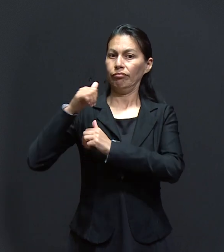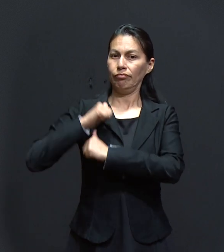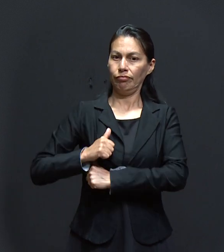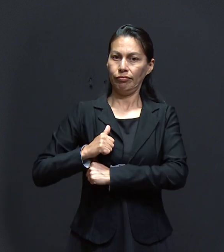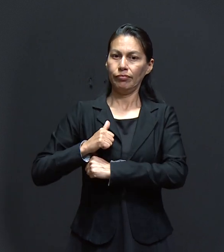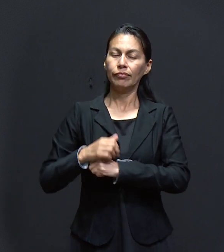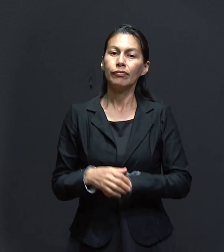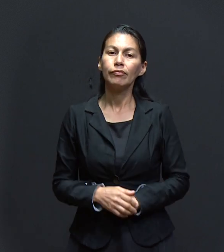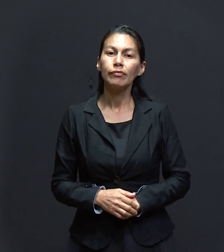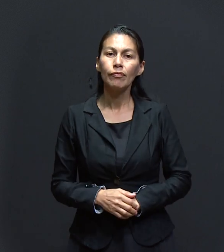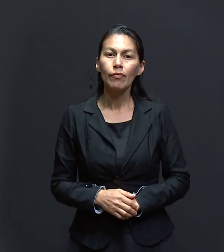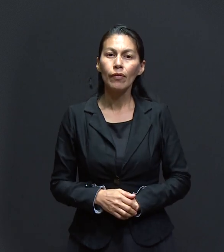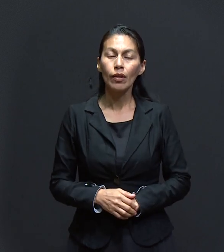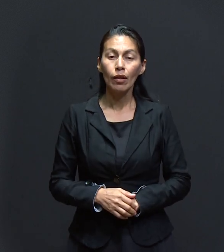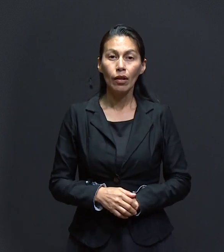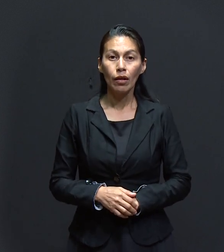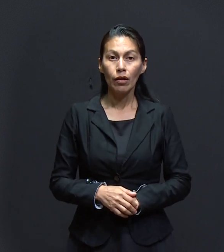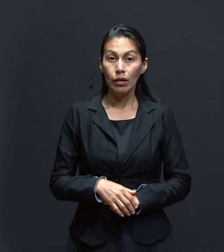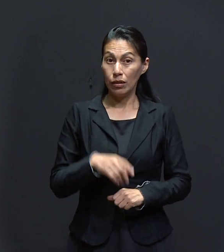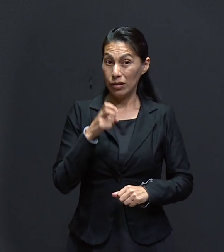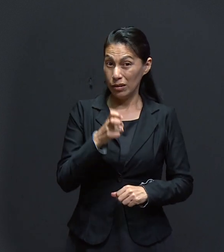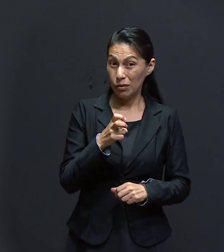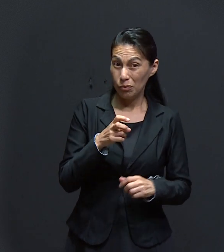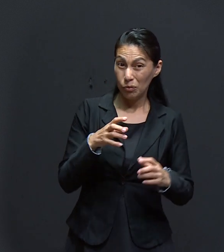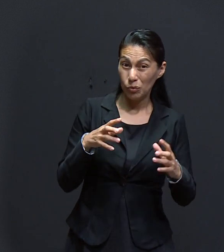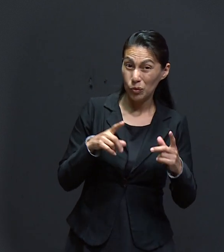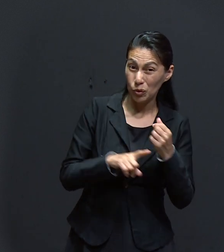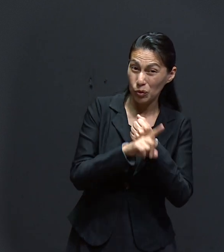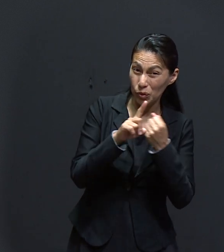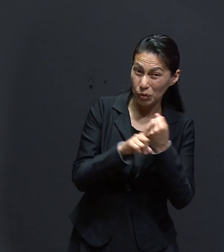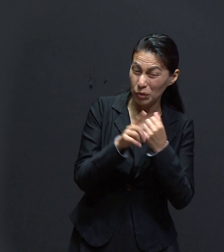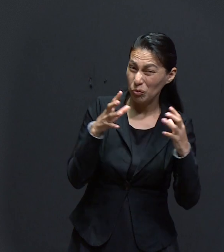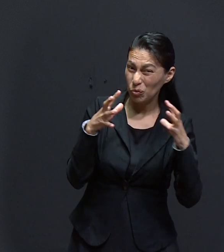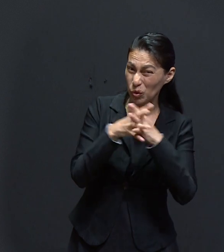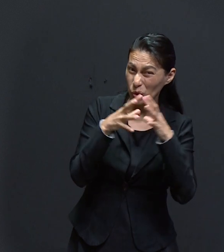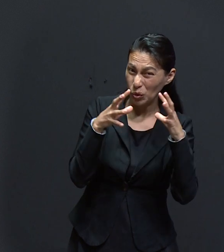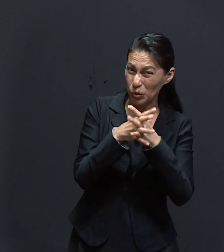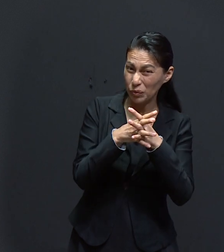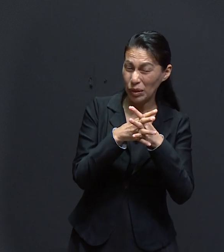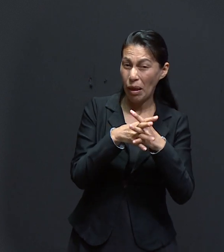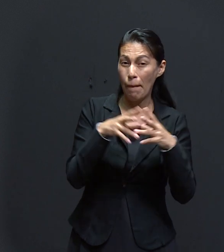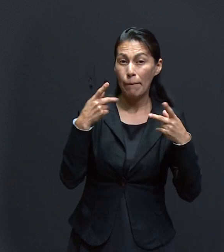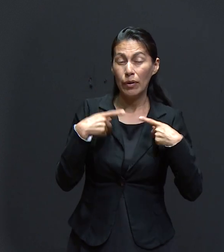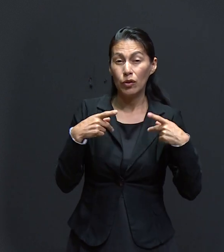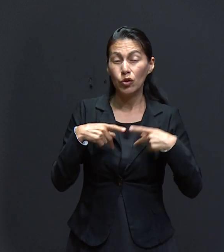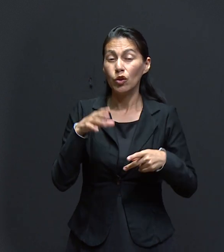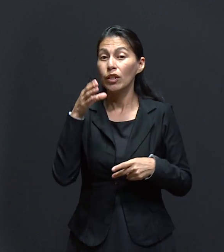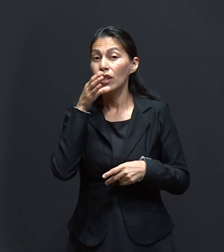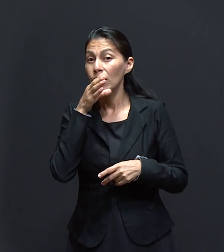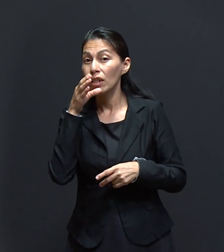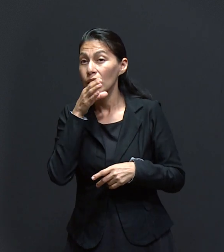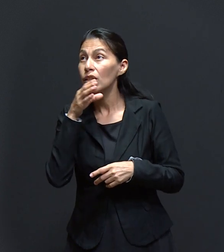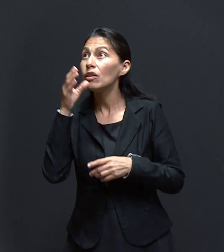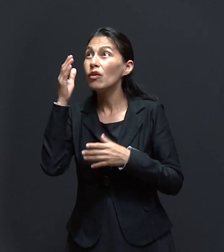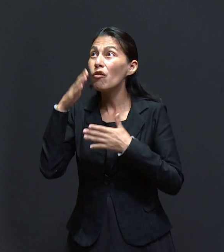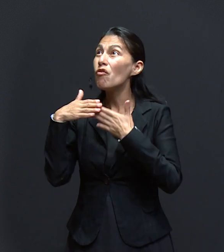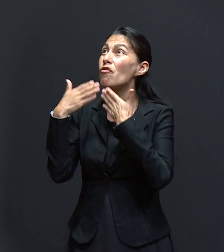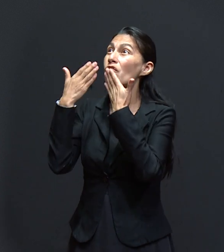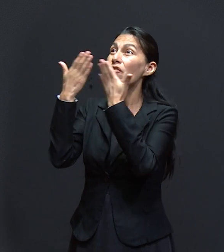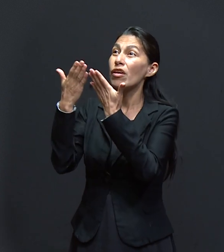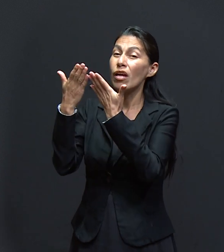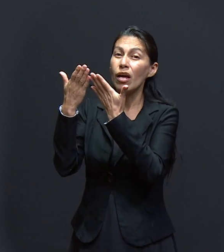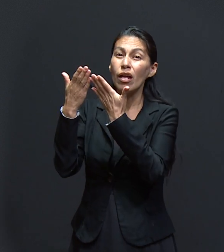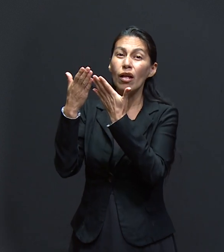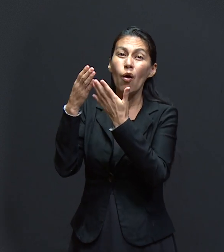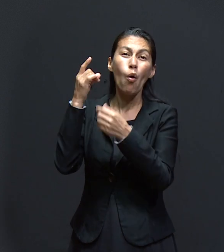y en este conflicto el cristiano solo puede hallar seguridad cuando